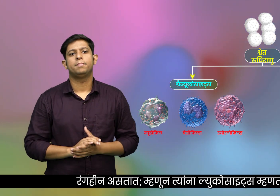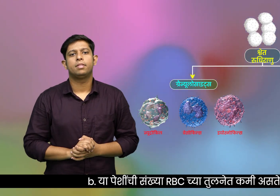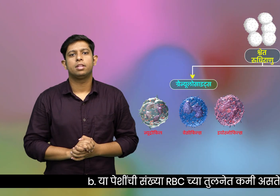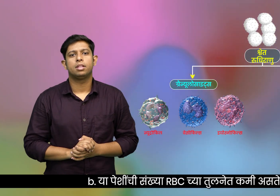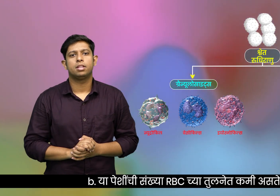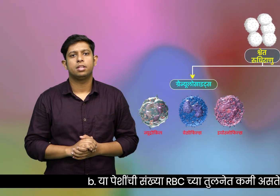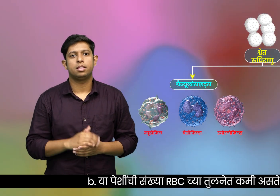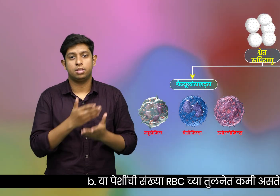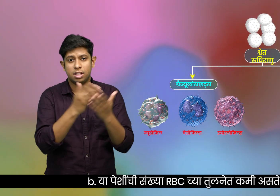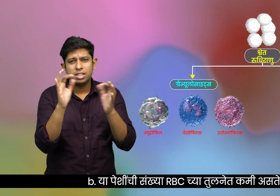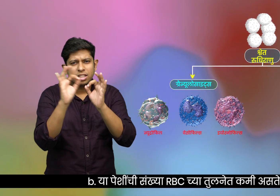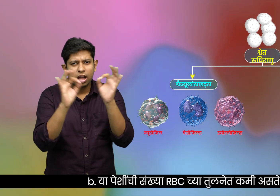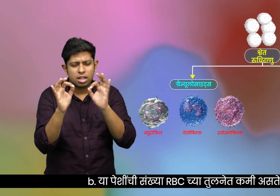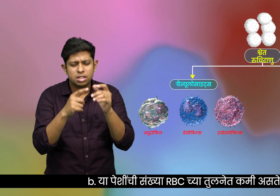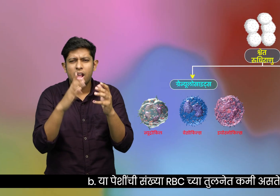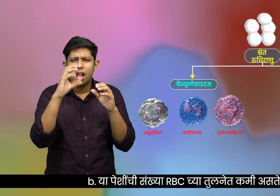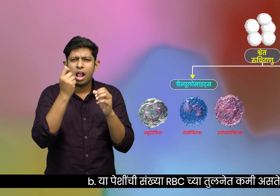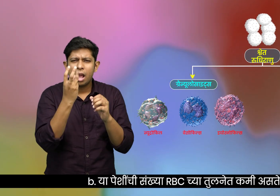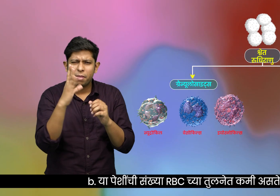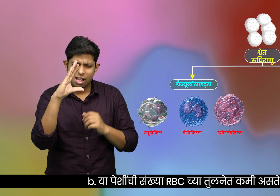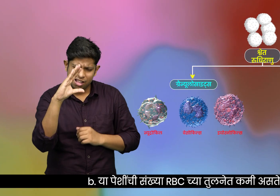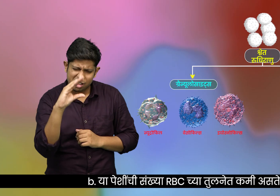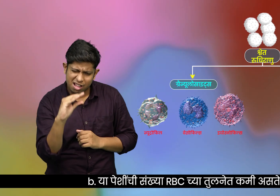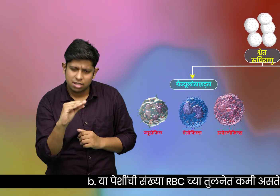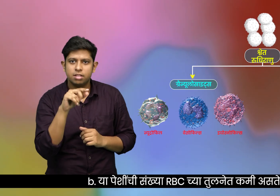या पेशींची संख्या आरबीसीच्या तुलनेत कमी असते.